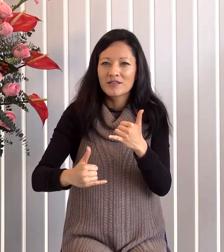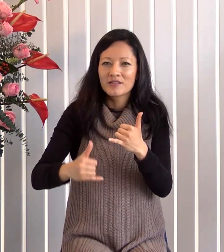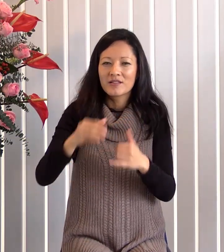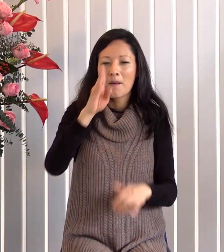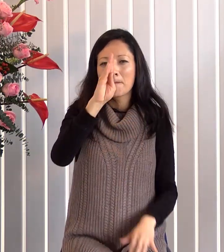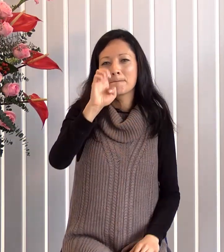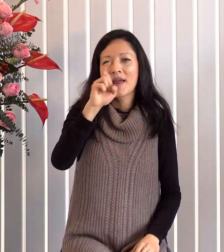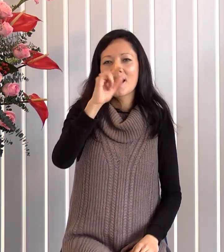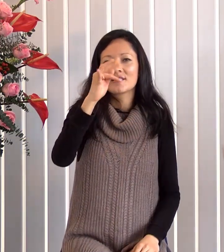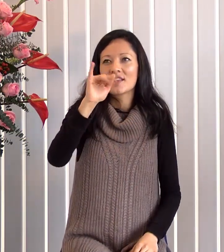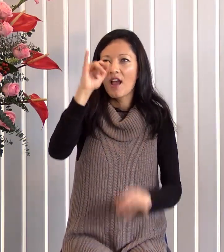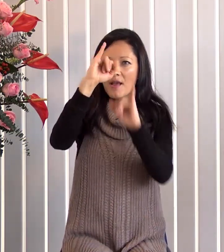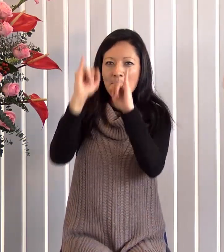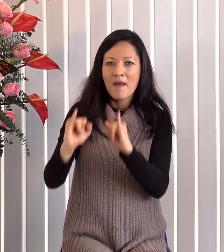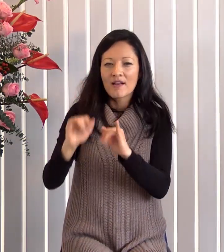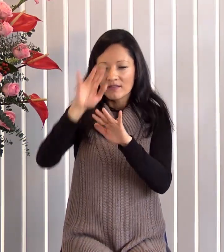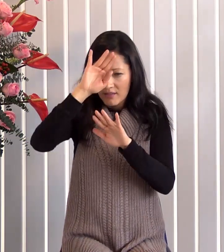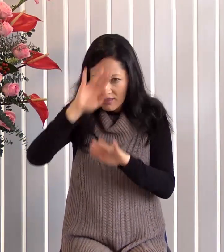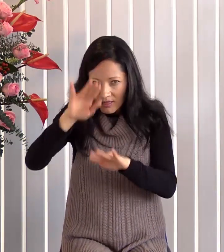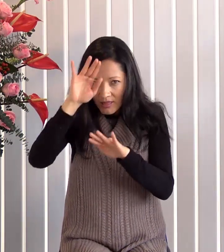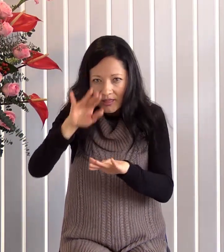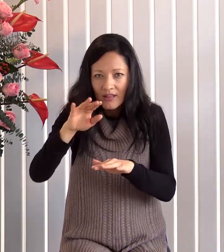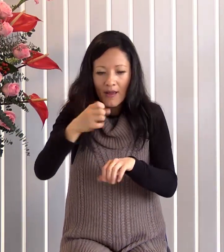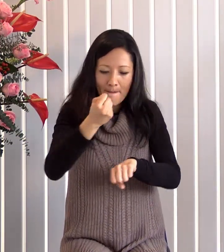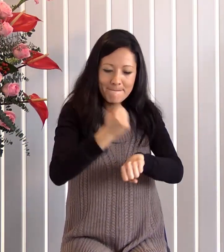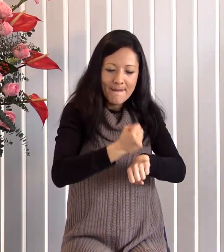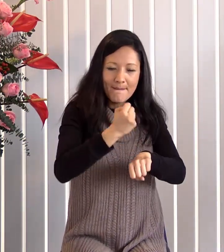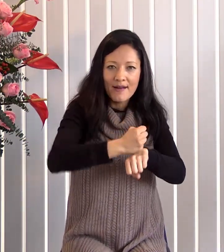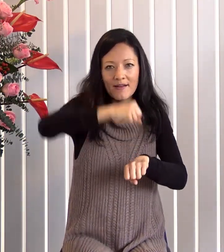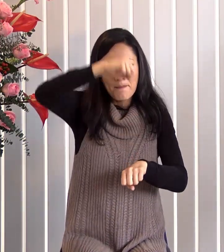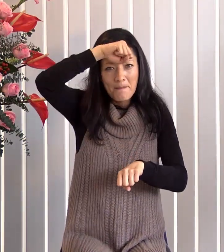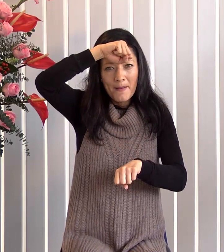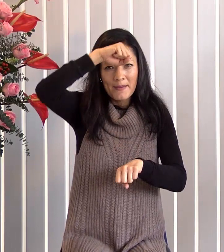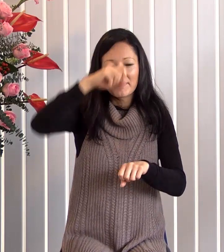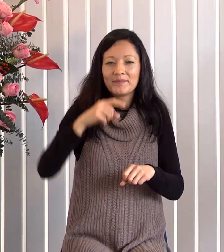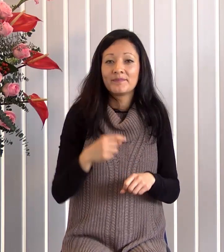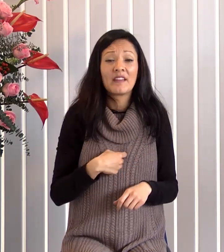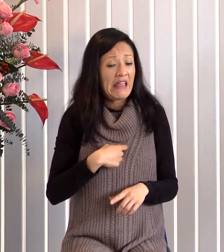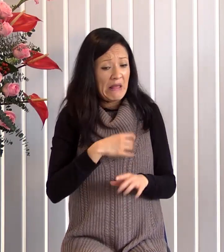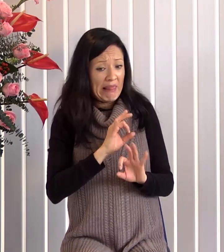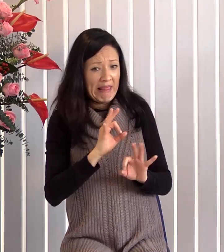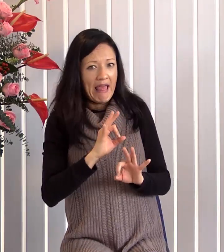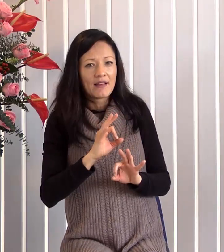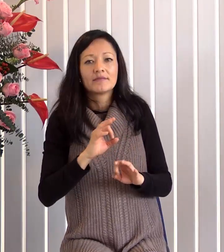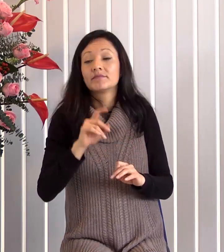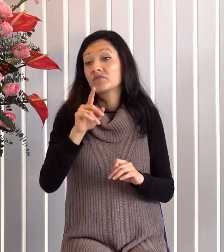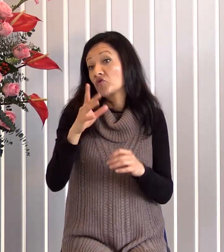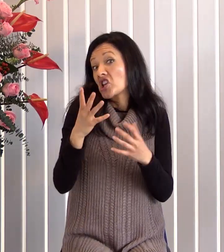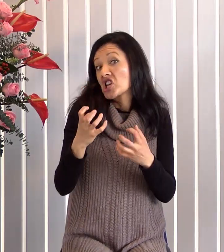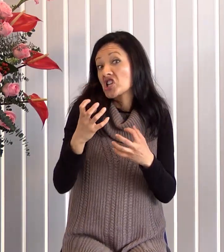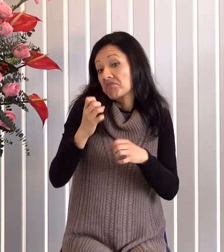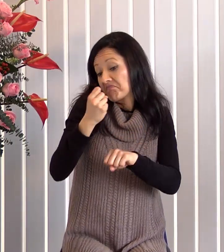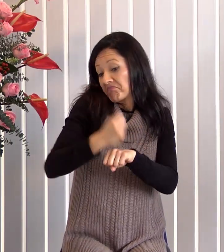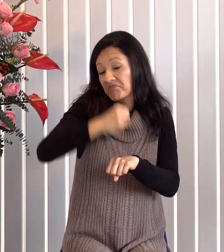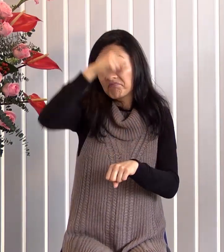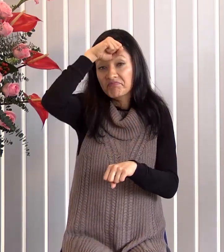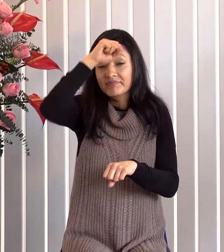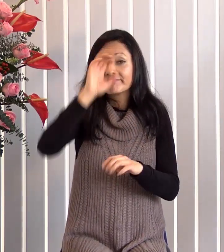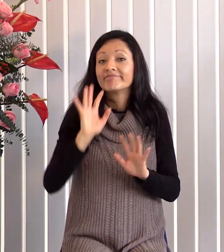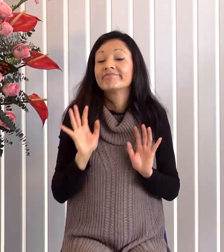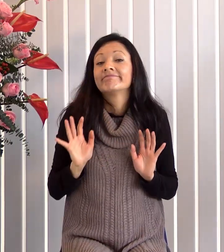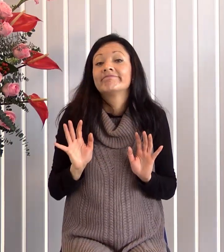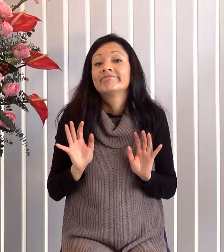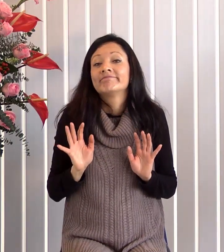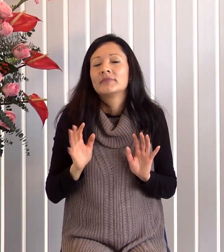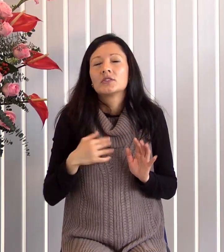dejaron ponerla, si usted se quiere dejar poner la marca, póngasela, viejo. ¿No ve que el Señor lo va a permitir? Yo sí